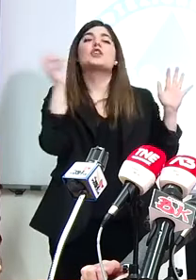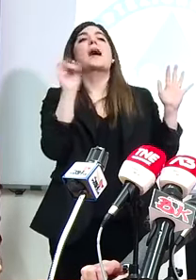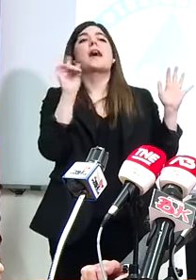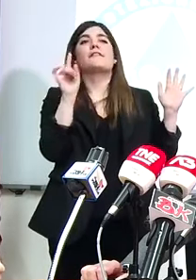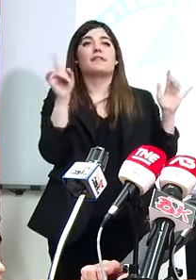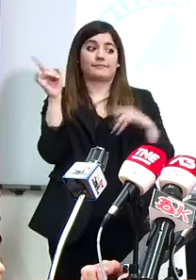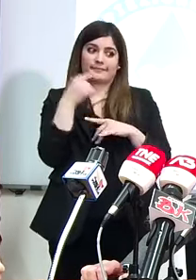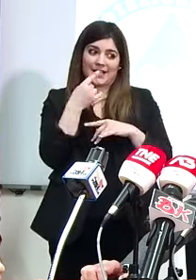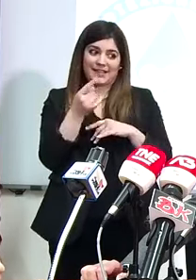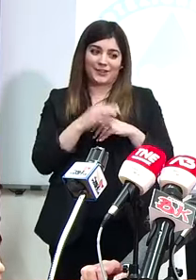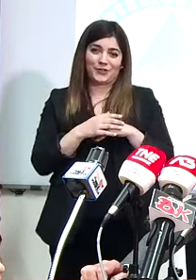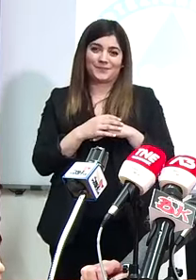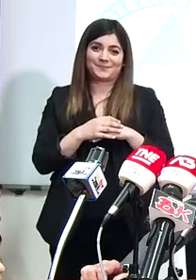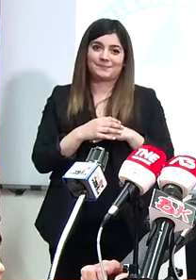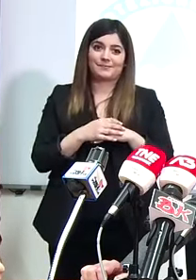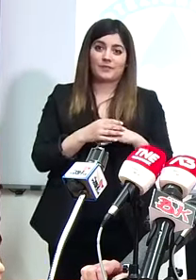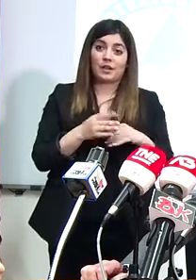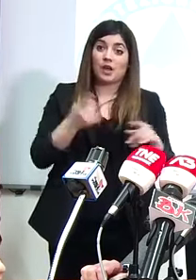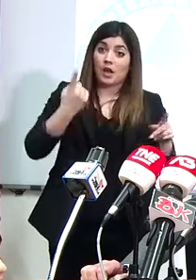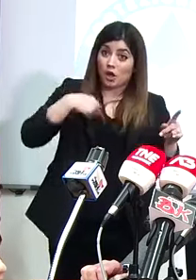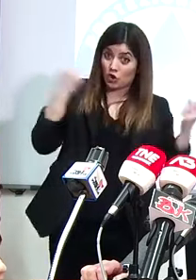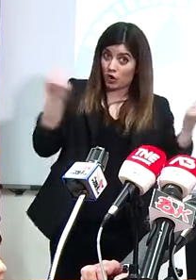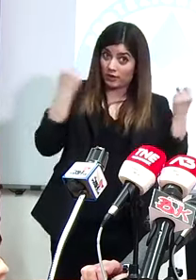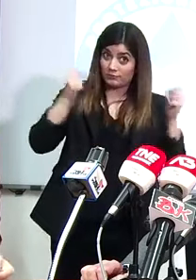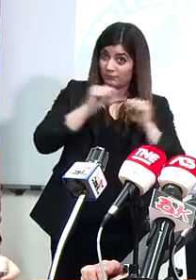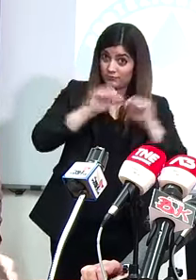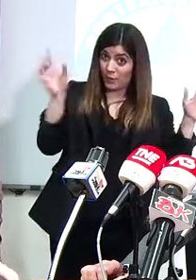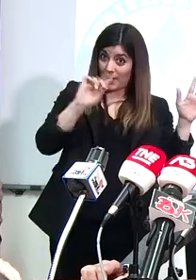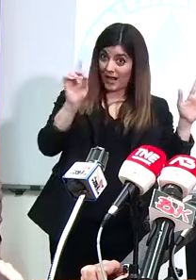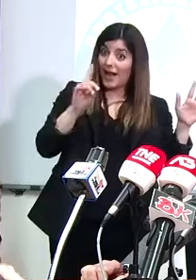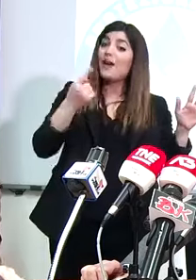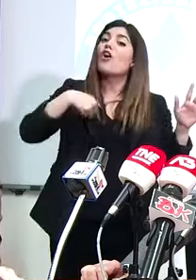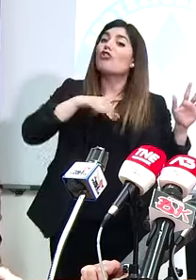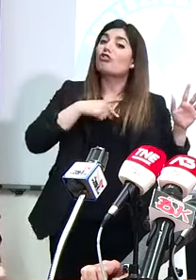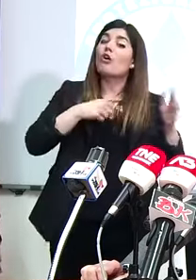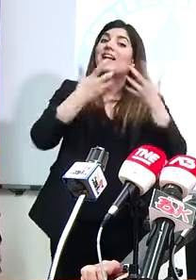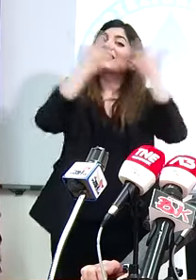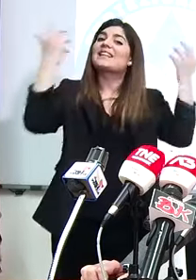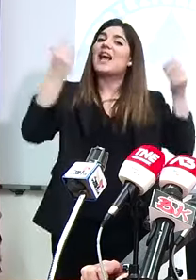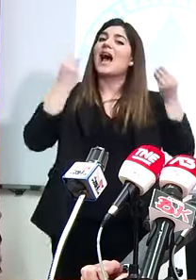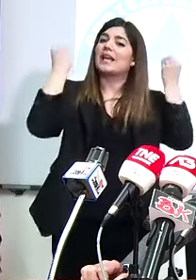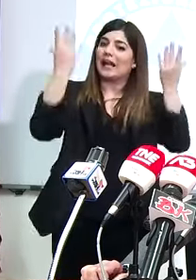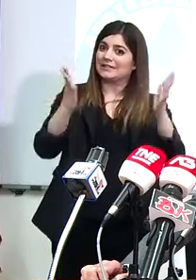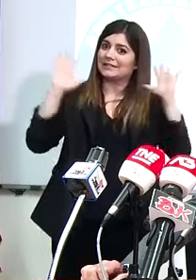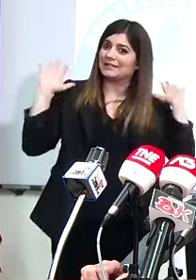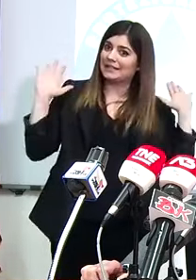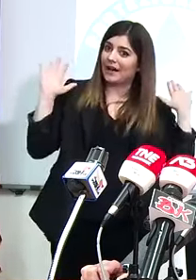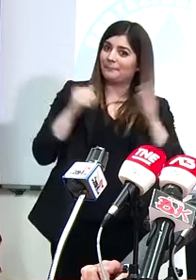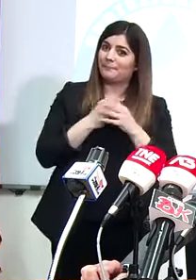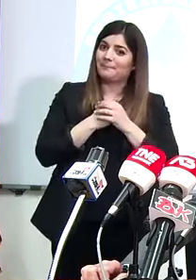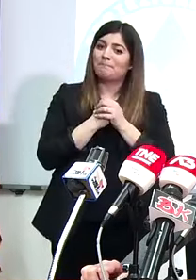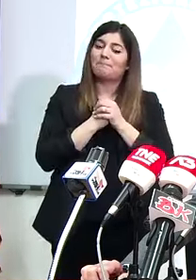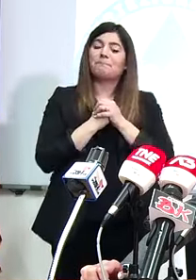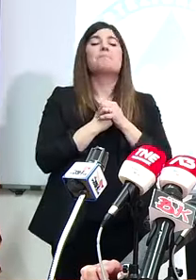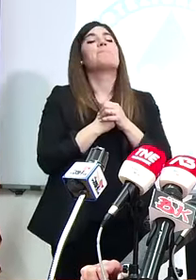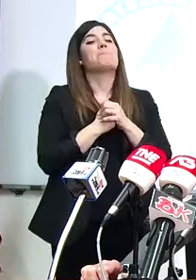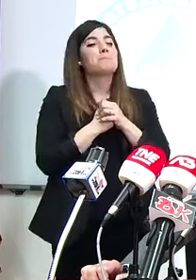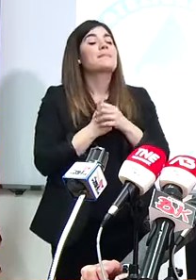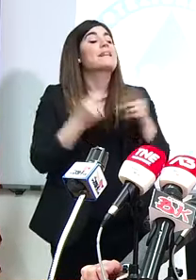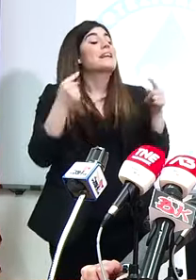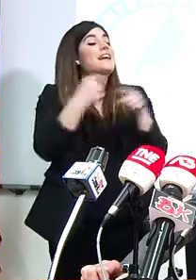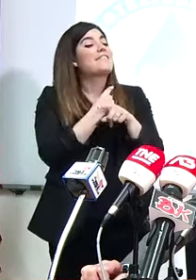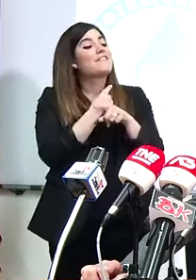prossime ore chiederà per noi non è propaganda trasparenza ecco magari chiarite tra di voi nella prossima riunione mentre il presidente